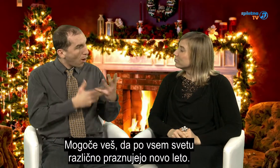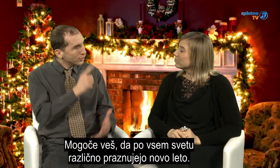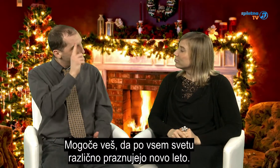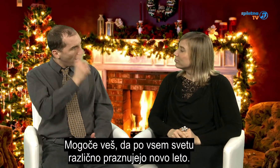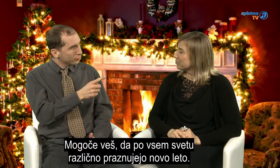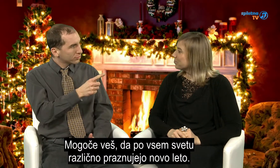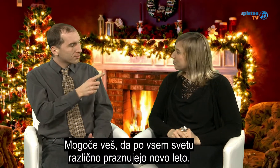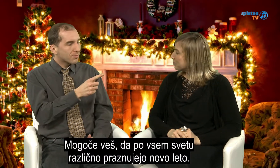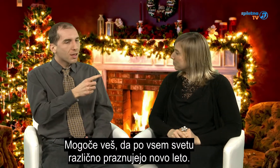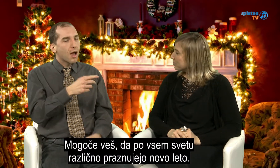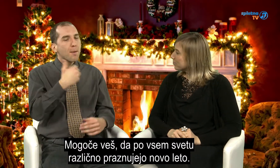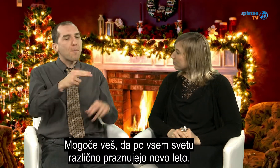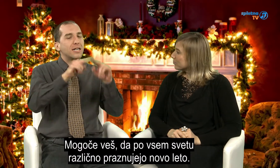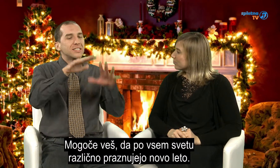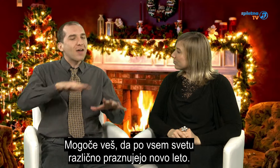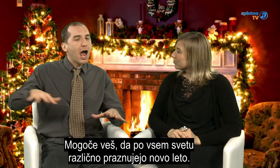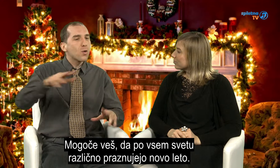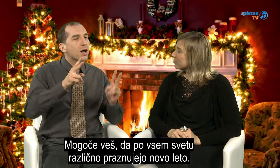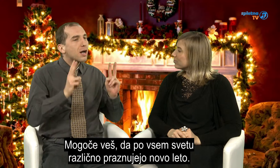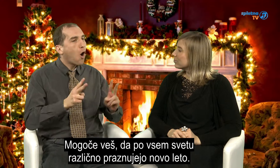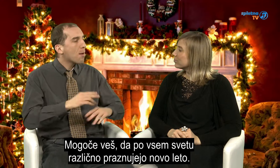Mogoče veš, da po vsem svetu različno praznujejo novo leto.